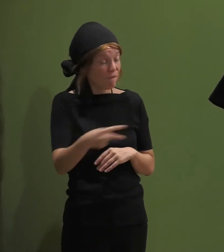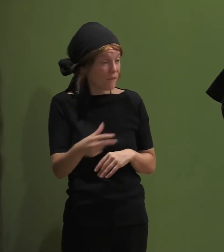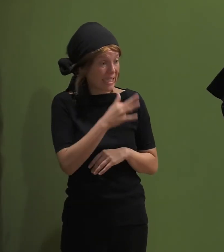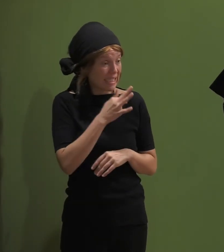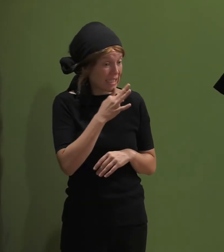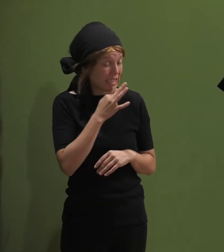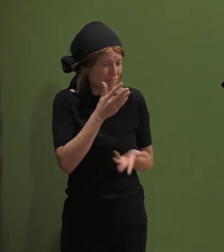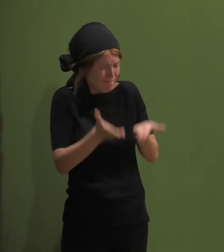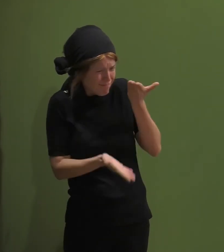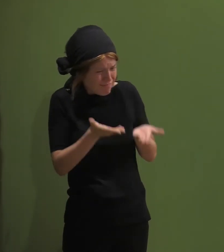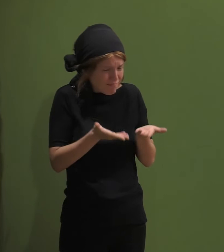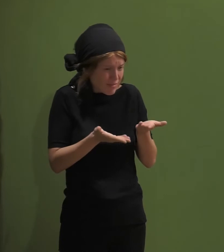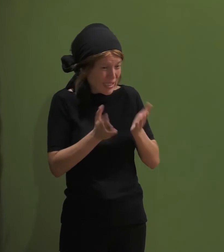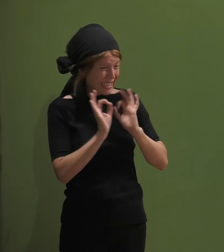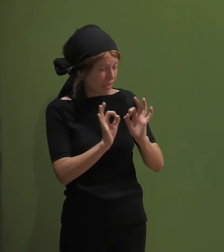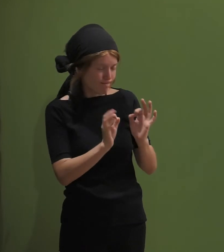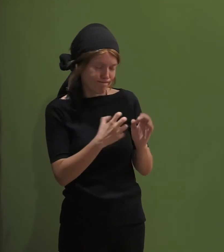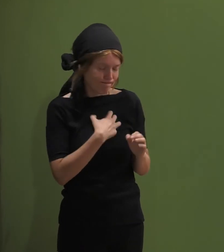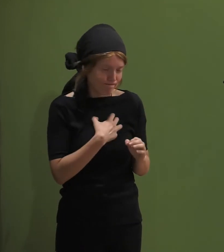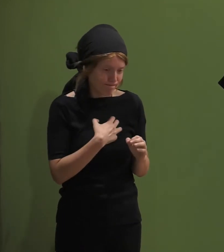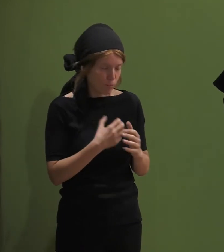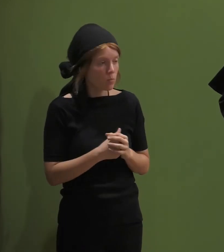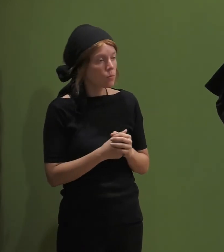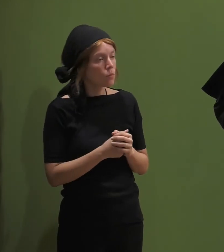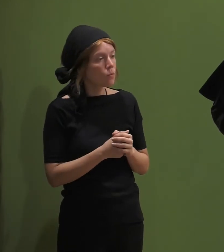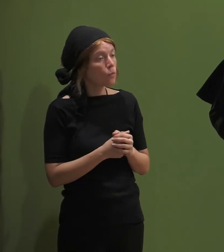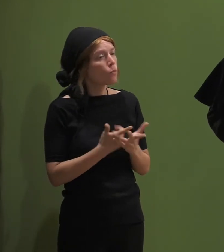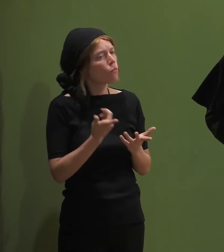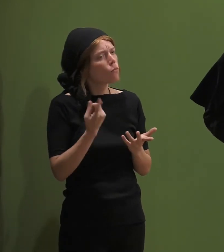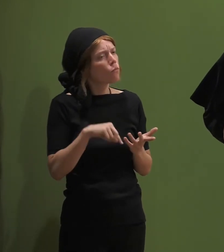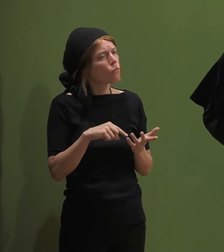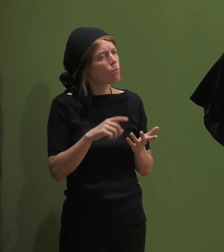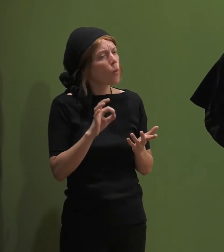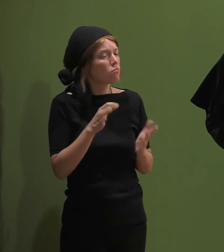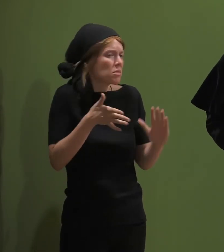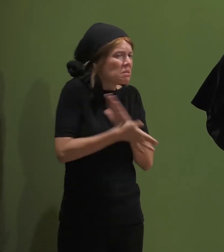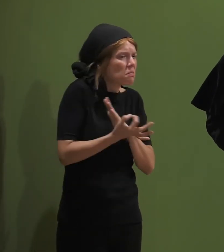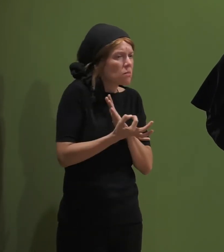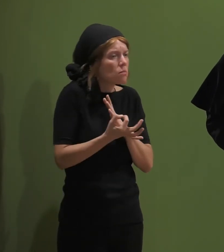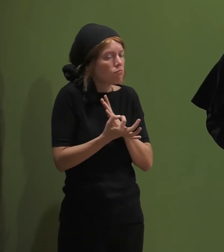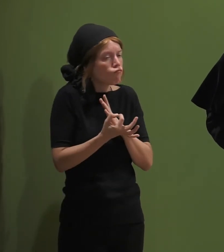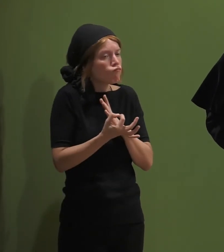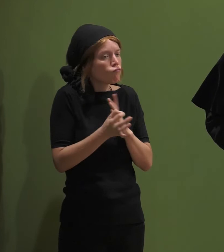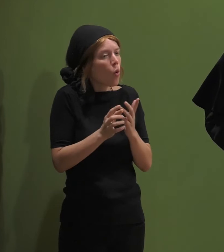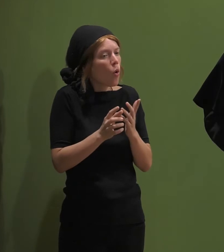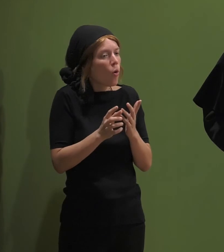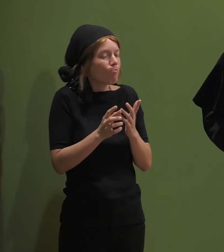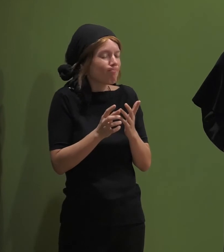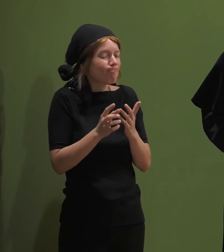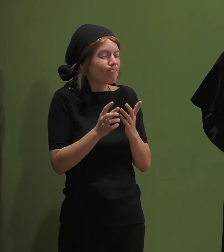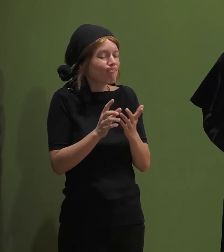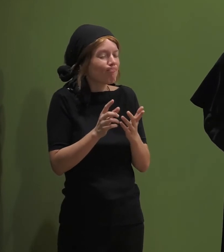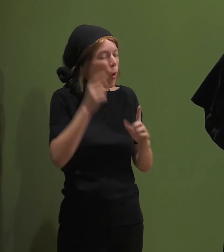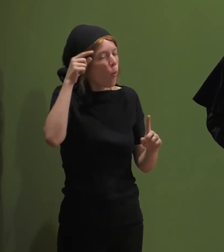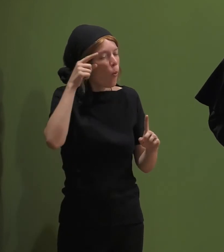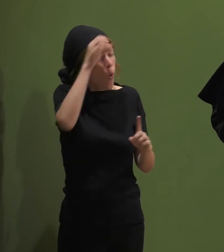pueden ser evaluados de manera exacta en toda su extensión, implican o indican de momento un repunte y un cambio de tendencia en la